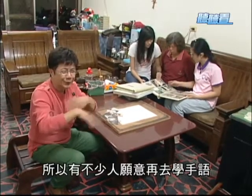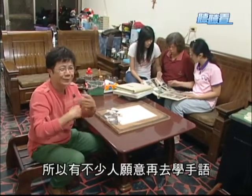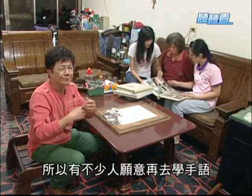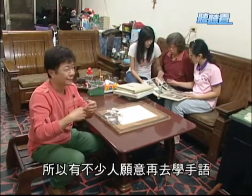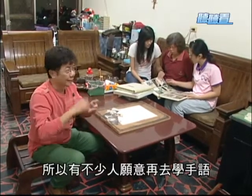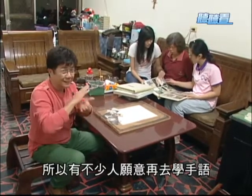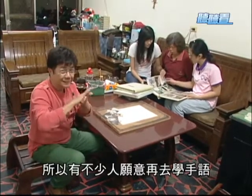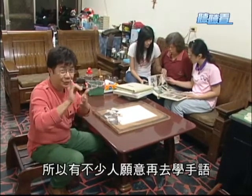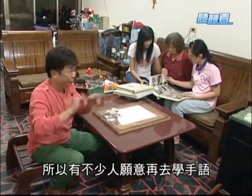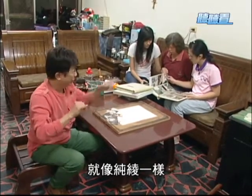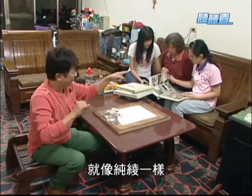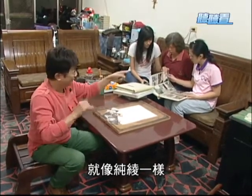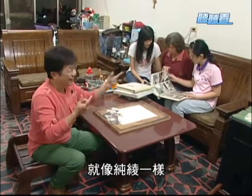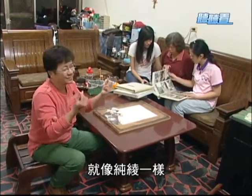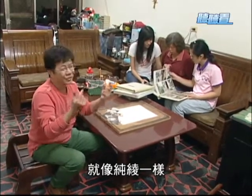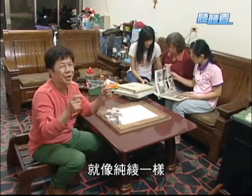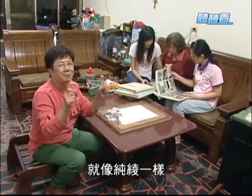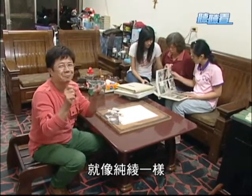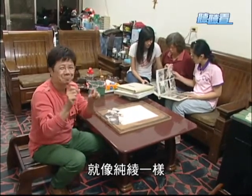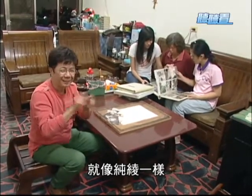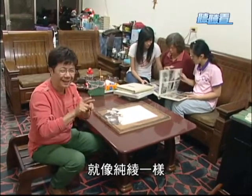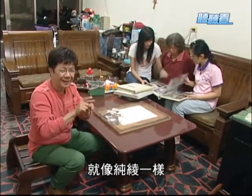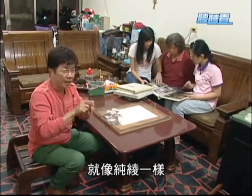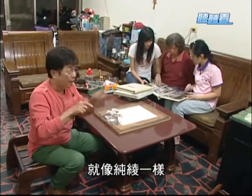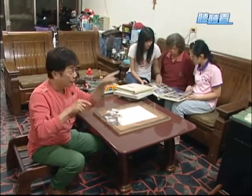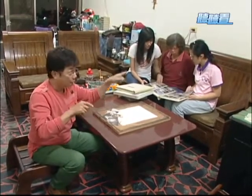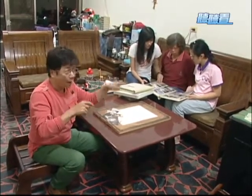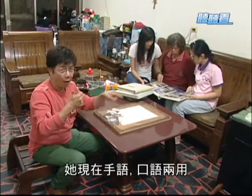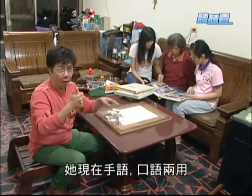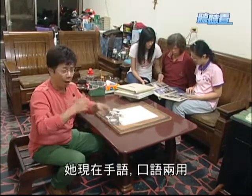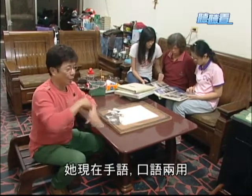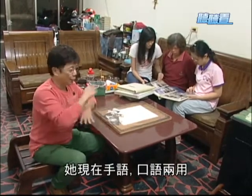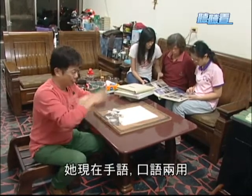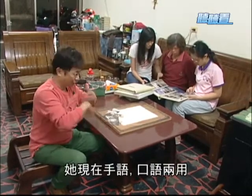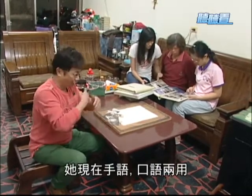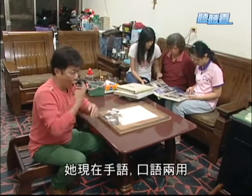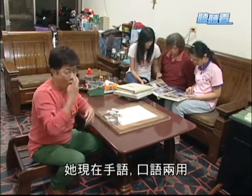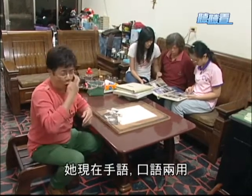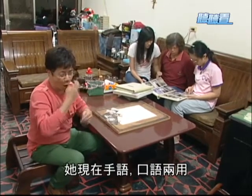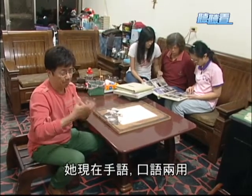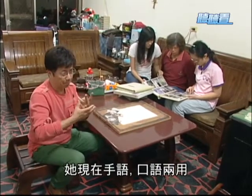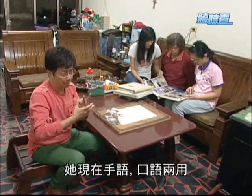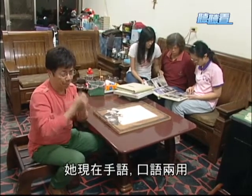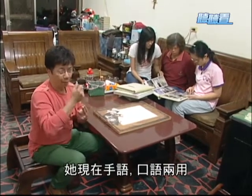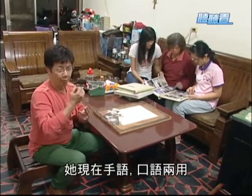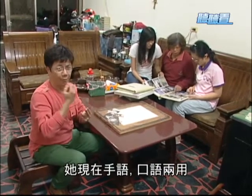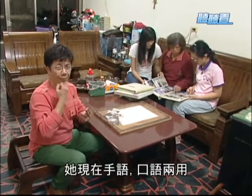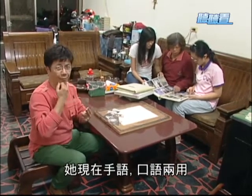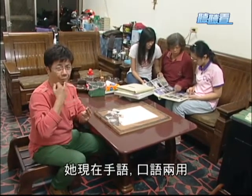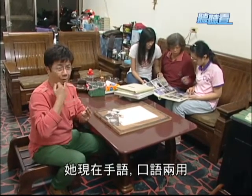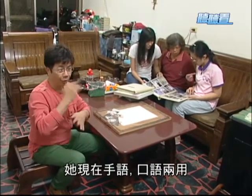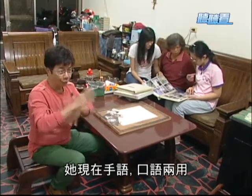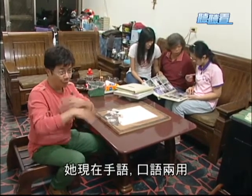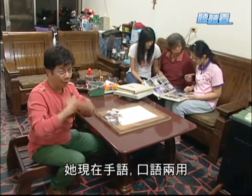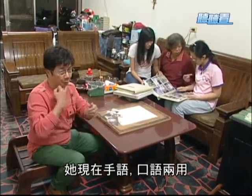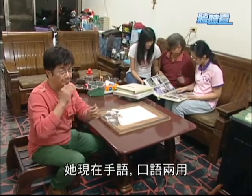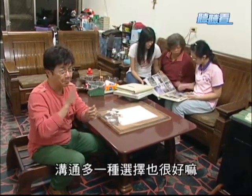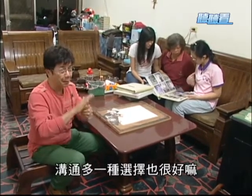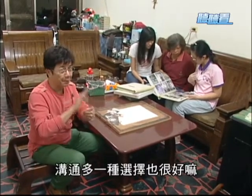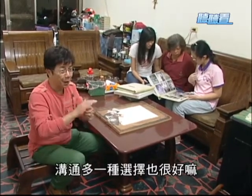手语，就像纯玲一样。嗯，他现在呢，手语口语两用，沟通多一种